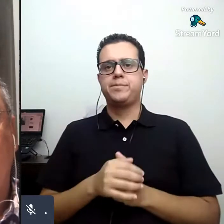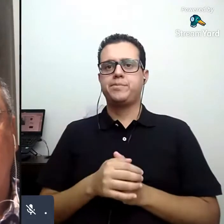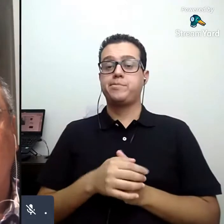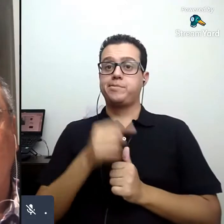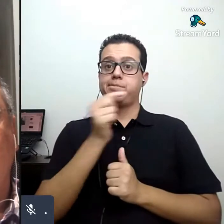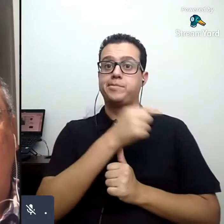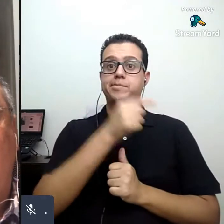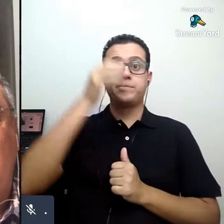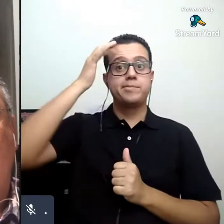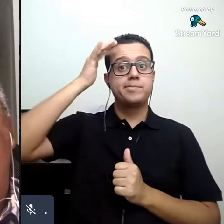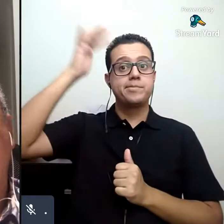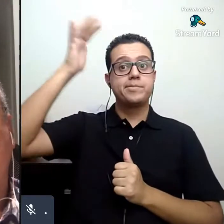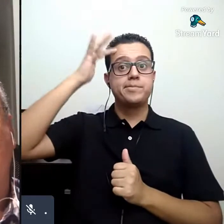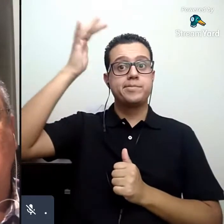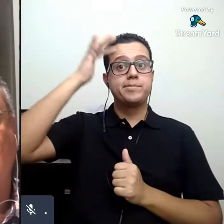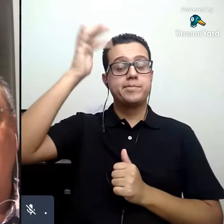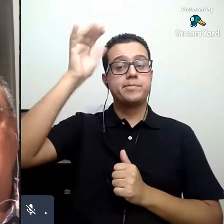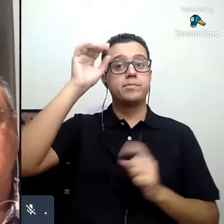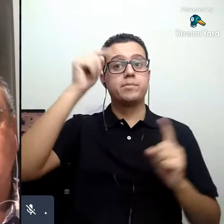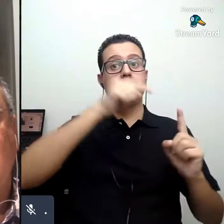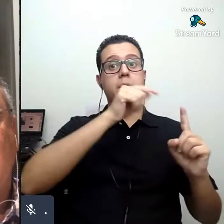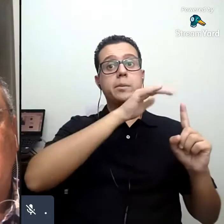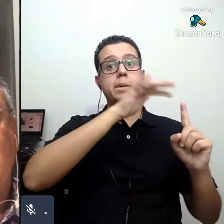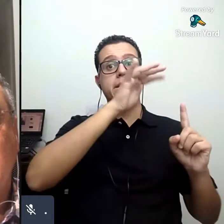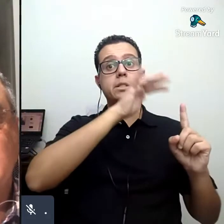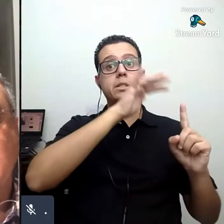para alguém curar outra pessoa,